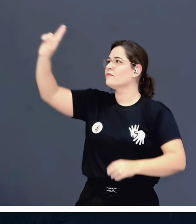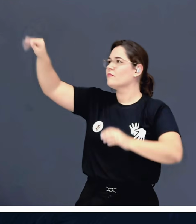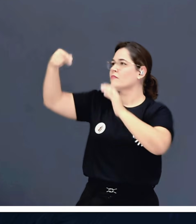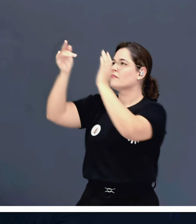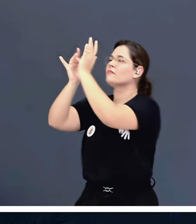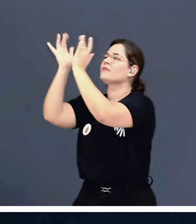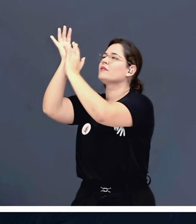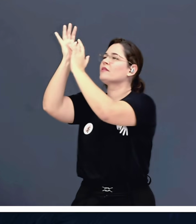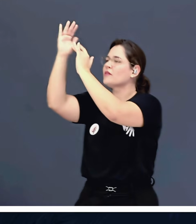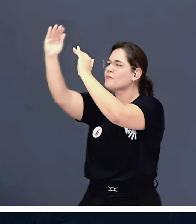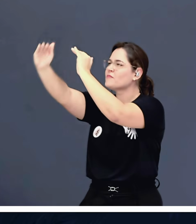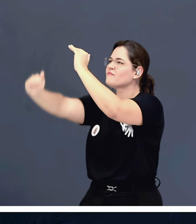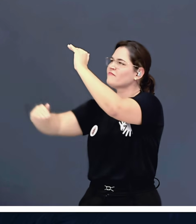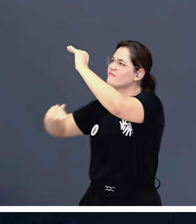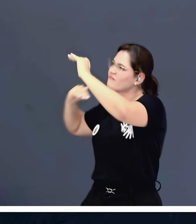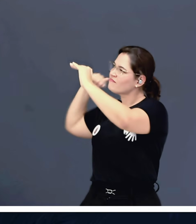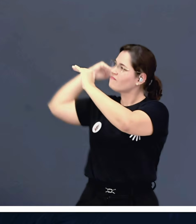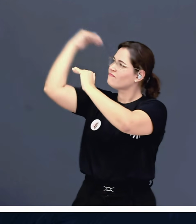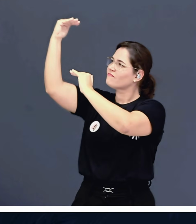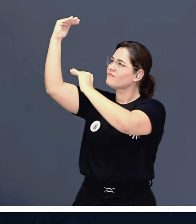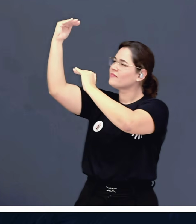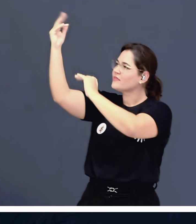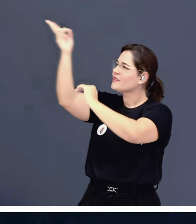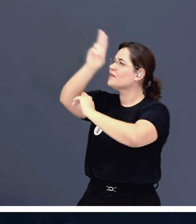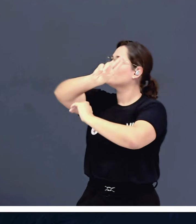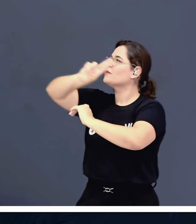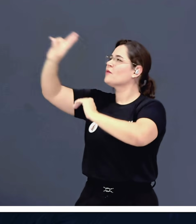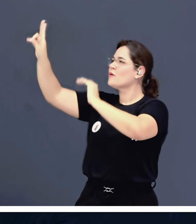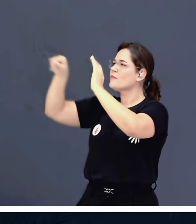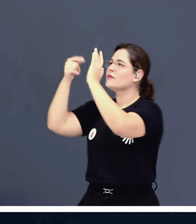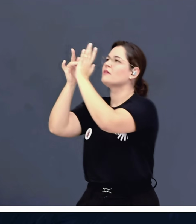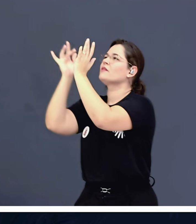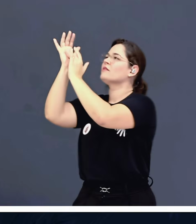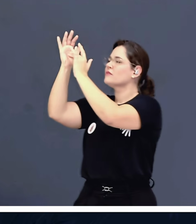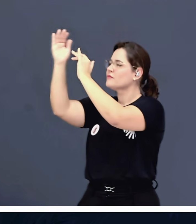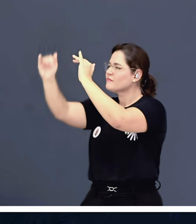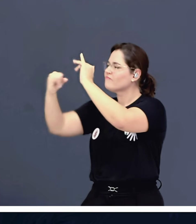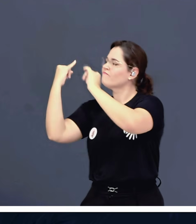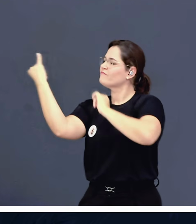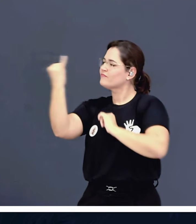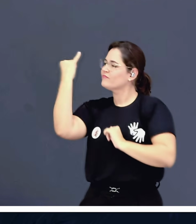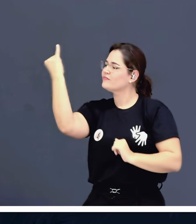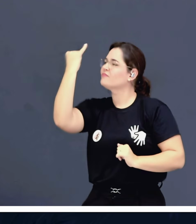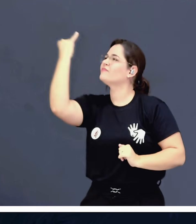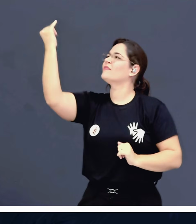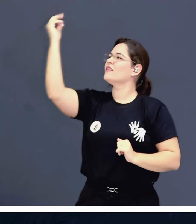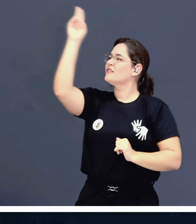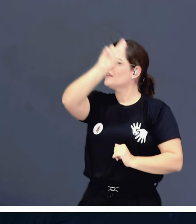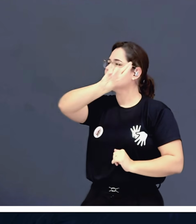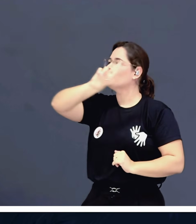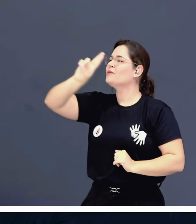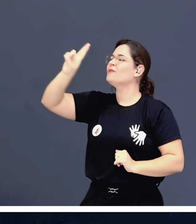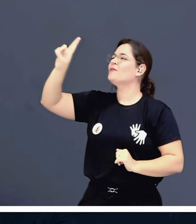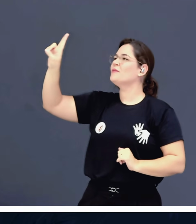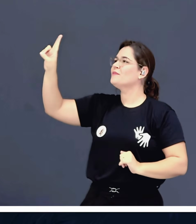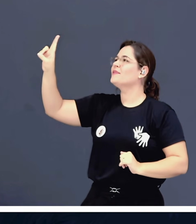Teu nome é mais alto. Teu nome Ele é maior.